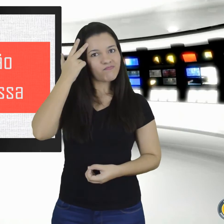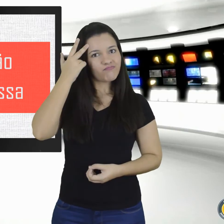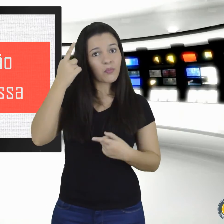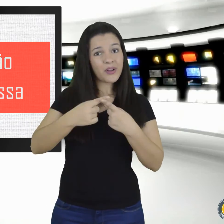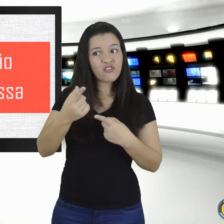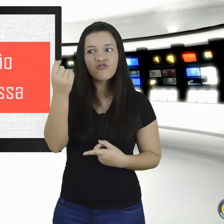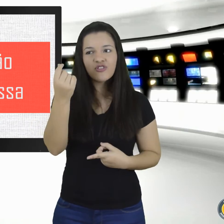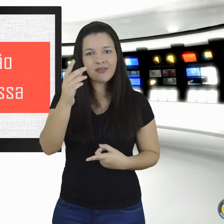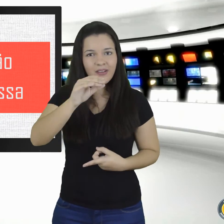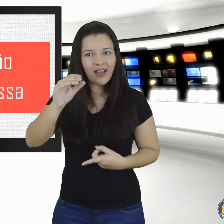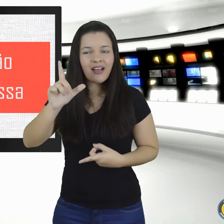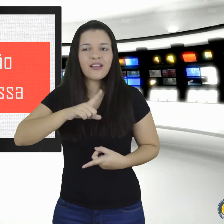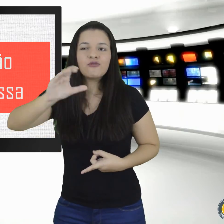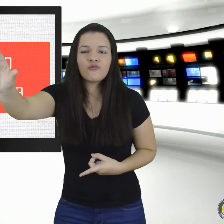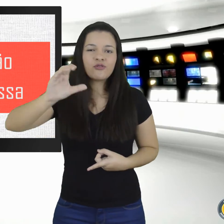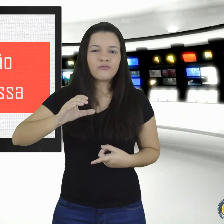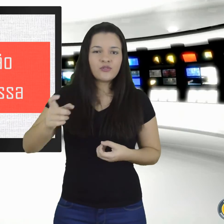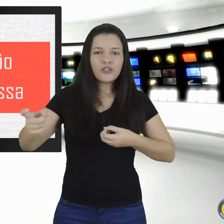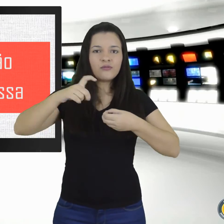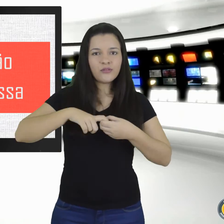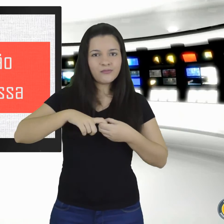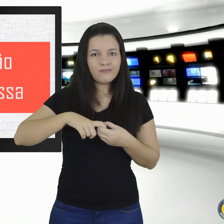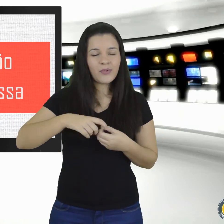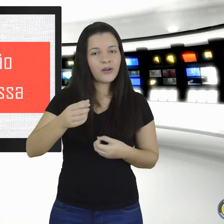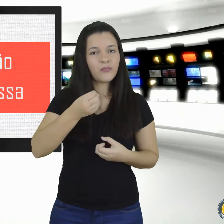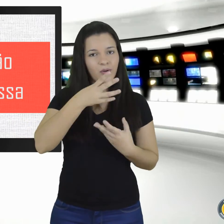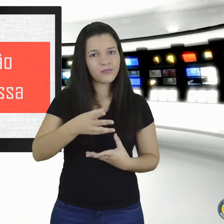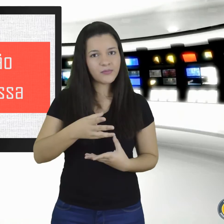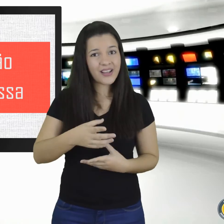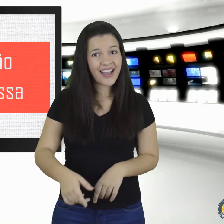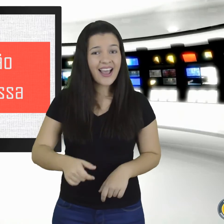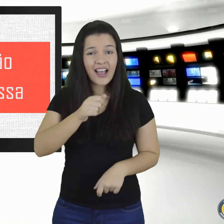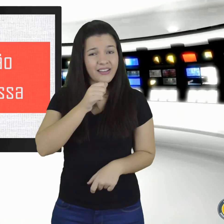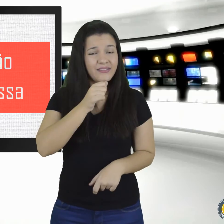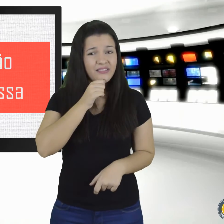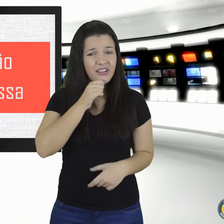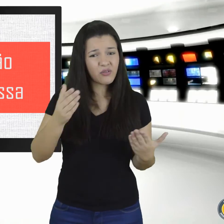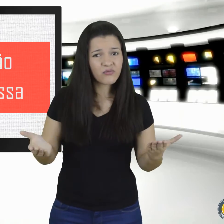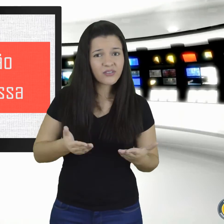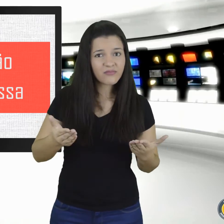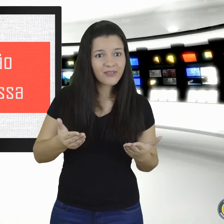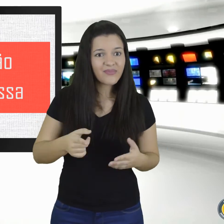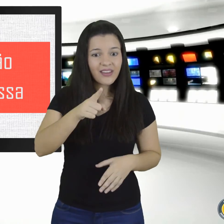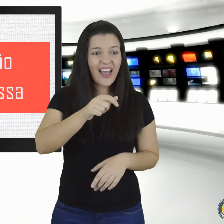e encaminhamentos. Posso dizer que ainda não sofremos com a suspensão